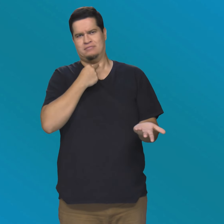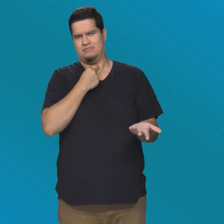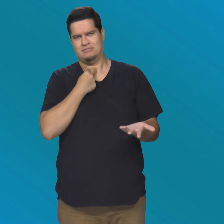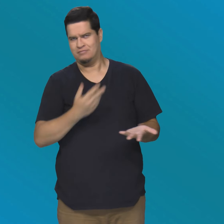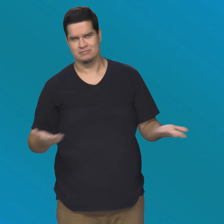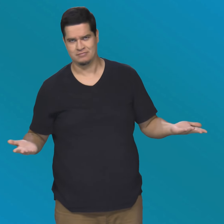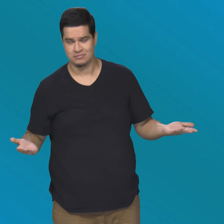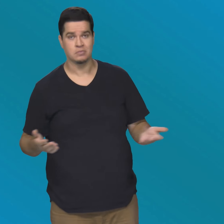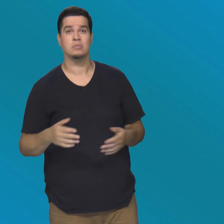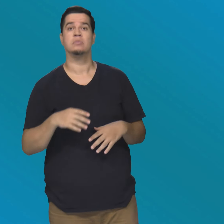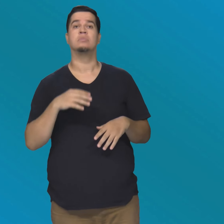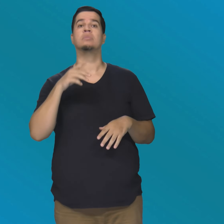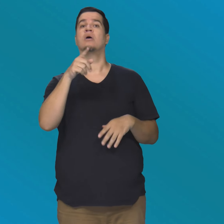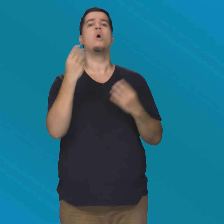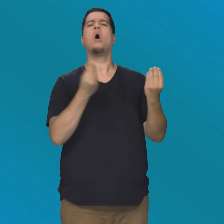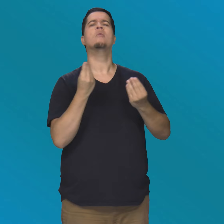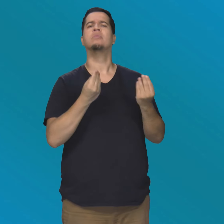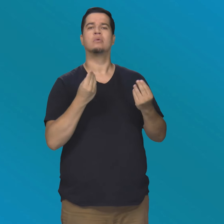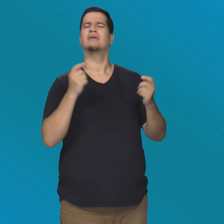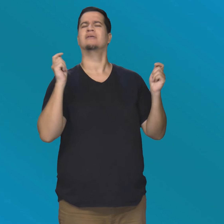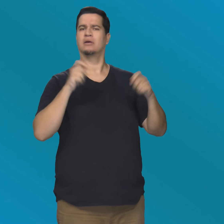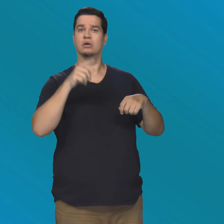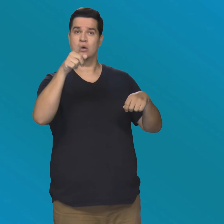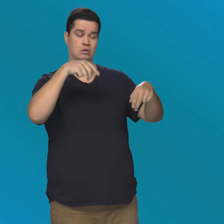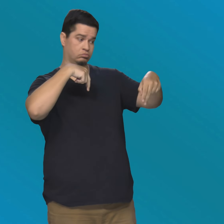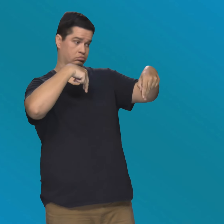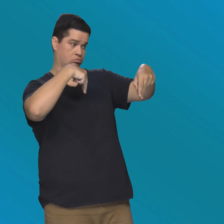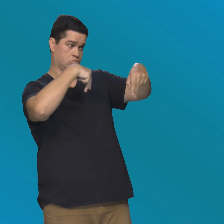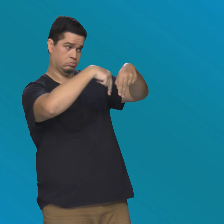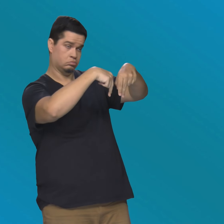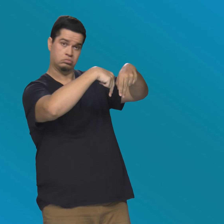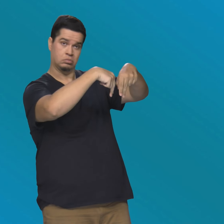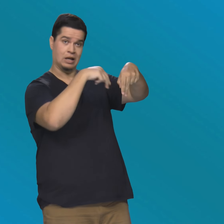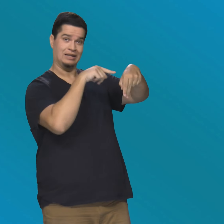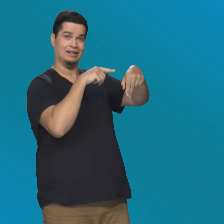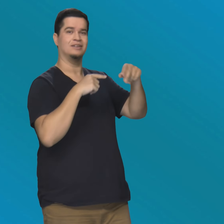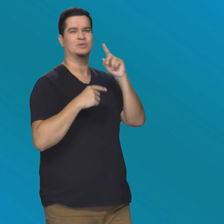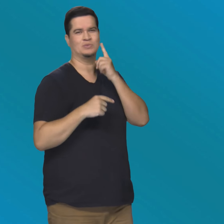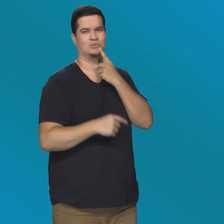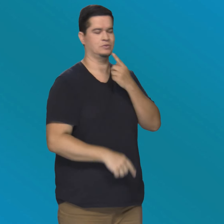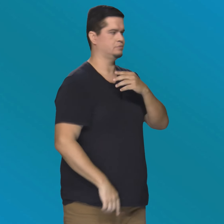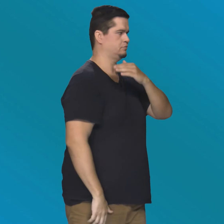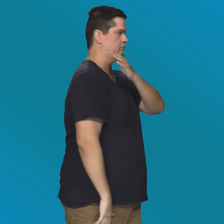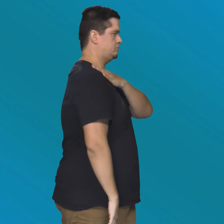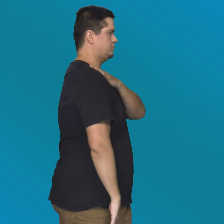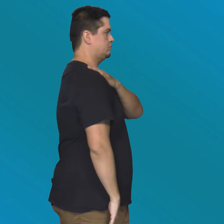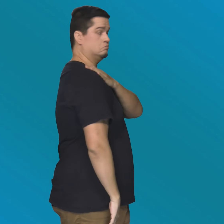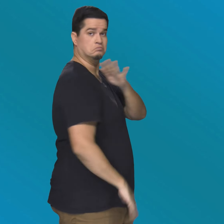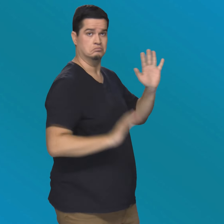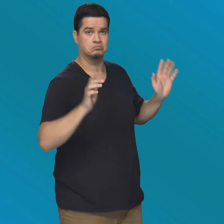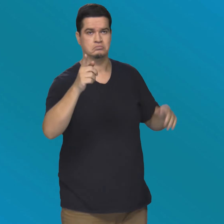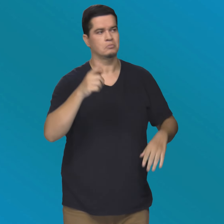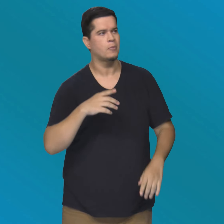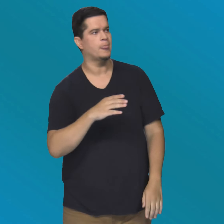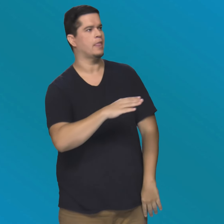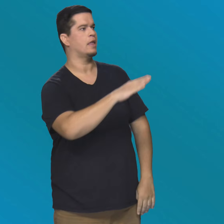papel não faça isso a melhor maneira de você fazer isso é se aproximar da pessoa e tocar no ombro levemente você pode